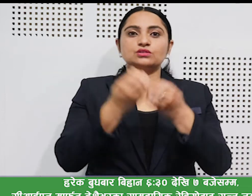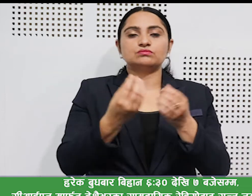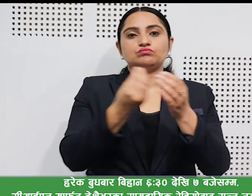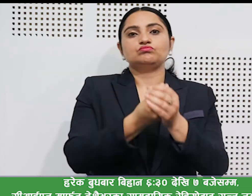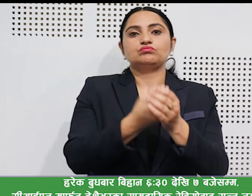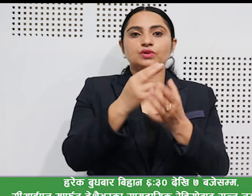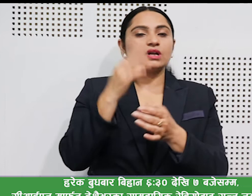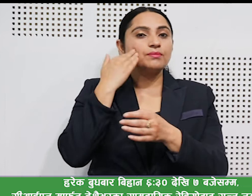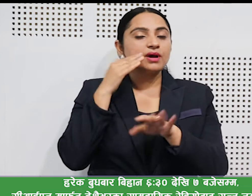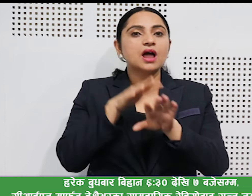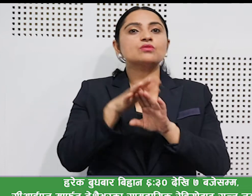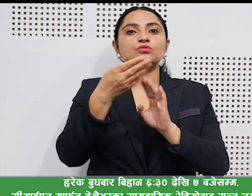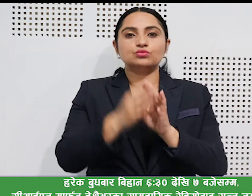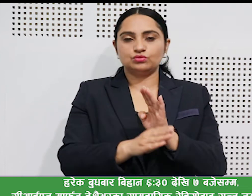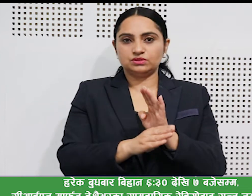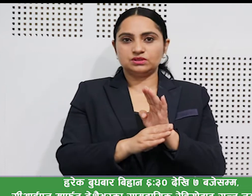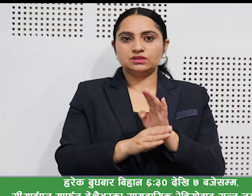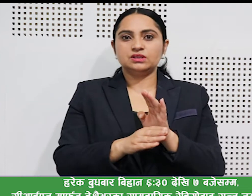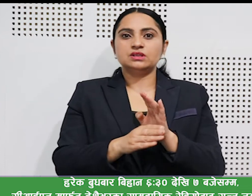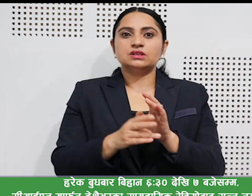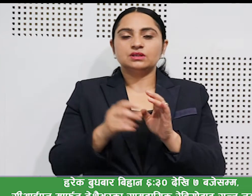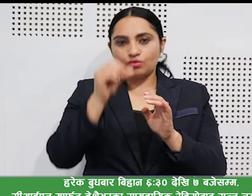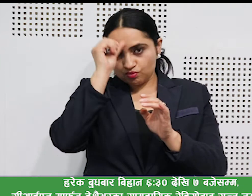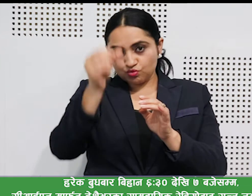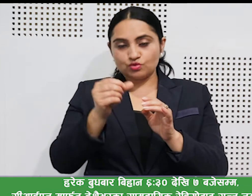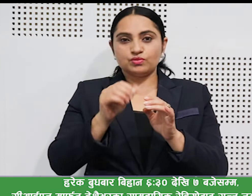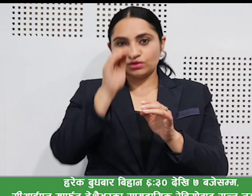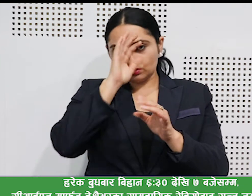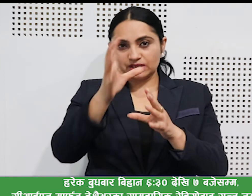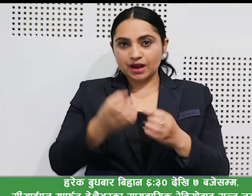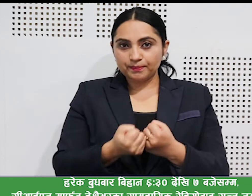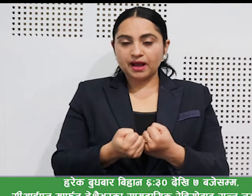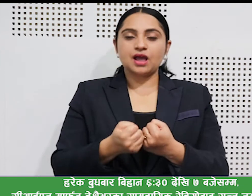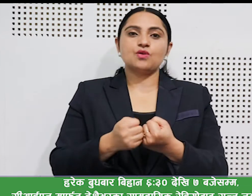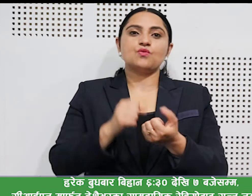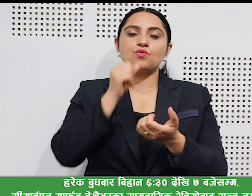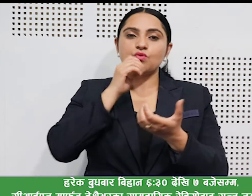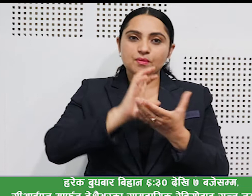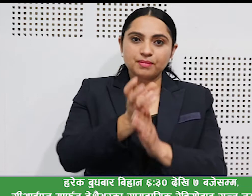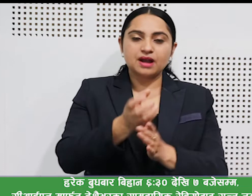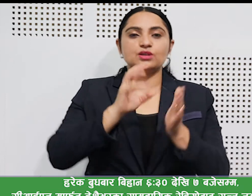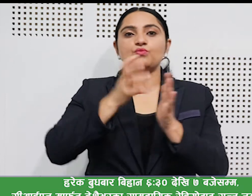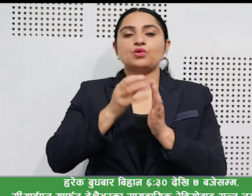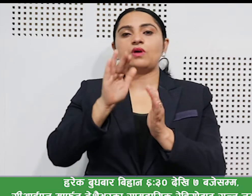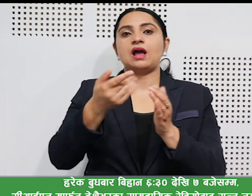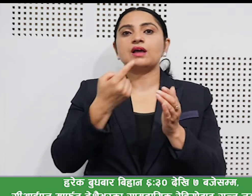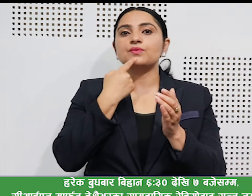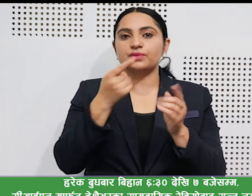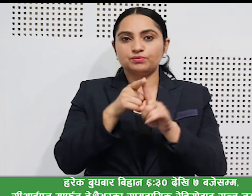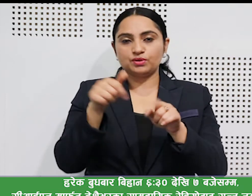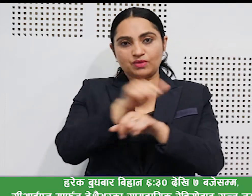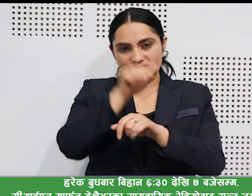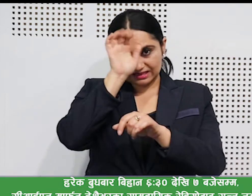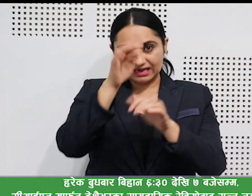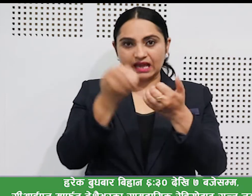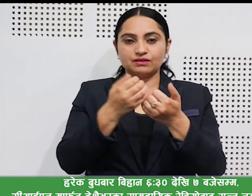रहेका महिलाहरू हुनुहुन्छ। अब जस्तो कुनै पूर्व सूचना आयो, बाढीको अथवा पहिरोको, त्यस्तो खालको सूचना आयो भने पनि उहाँहरूलाई जानकारी गराउने